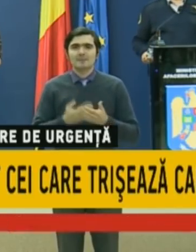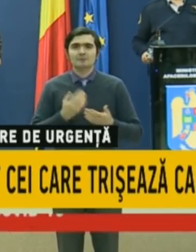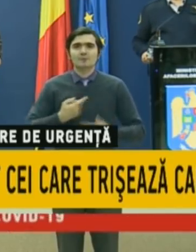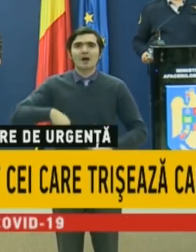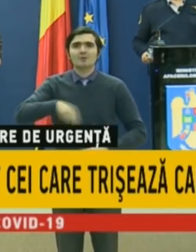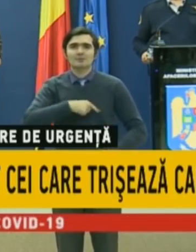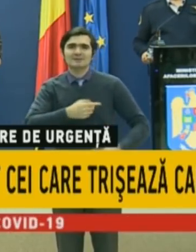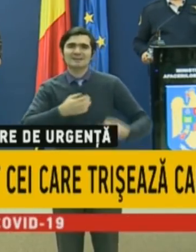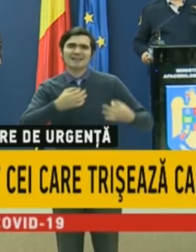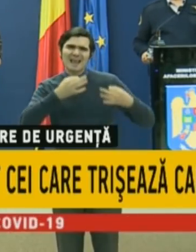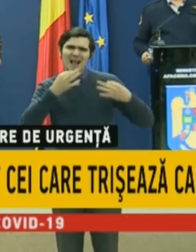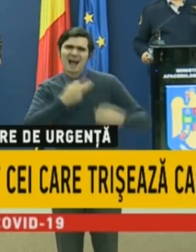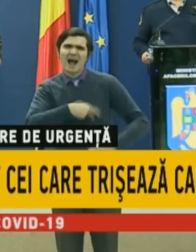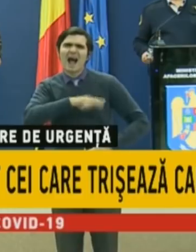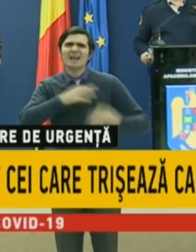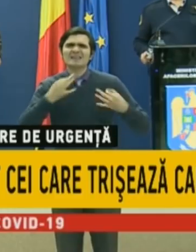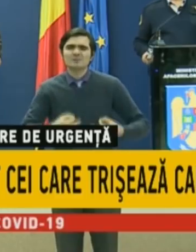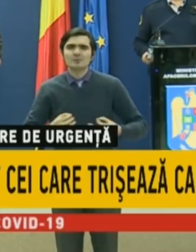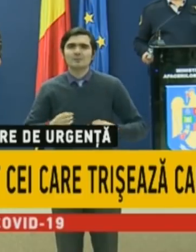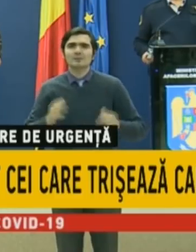diminuăm la minim orice risc.